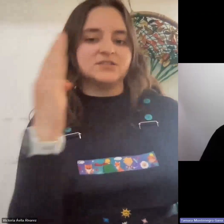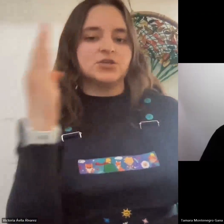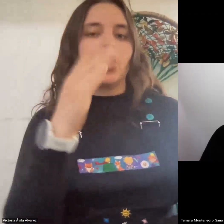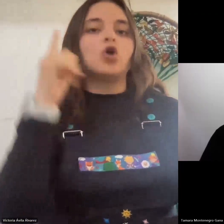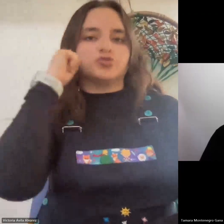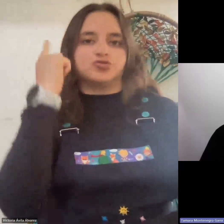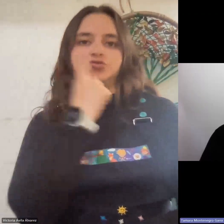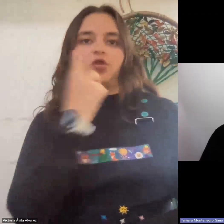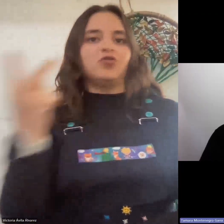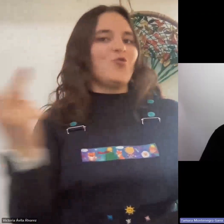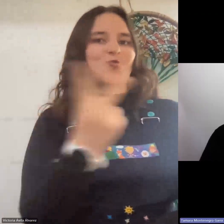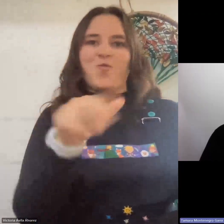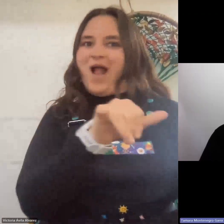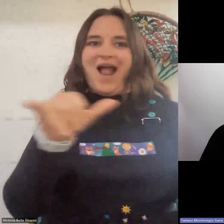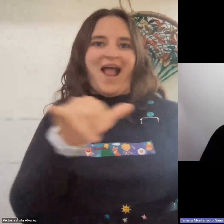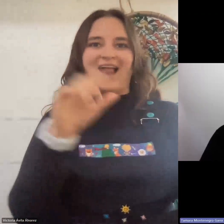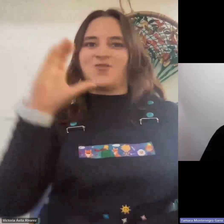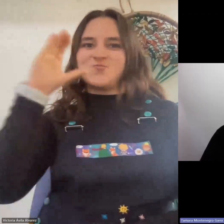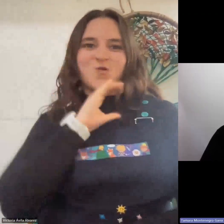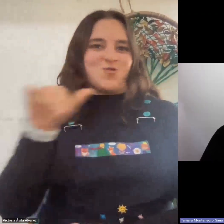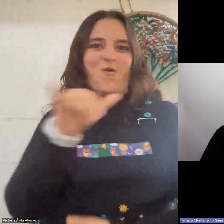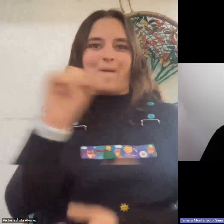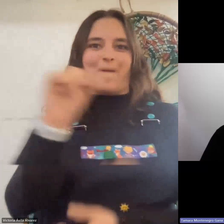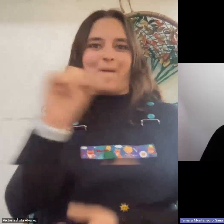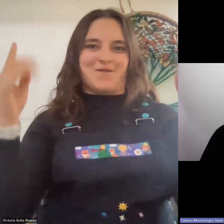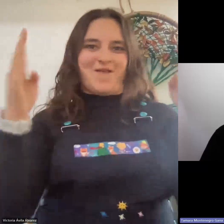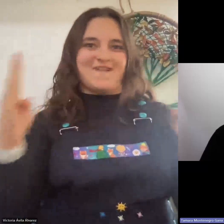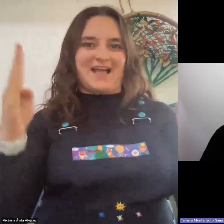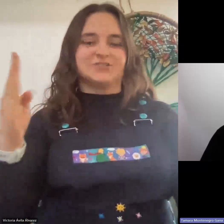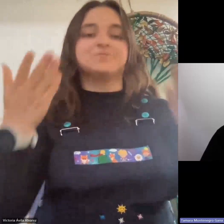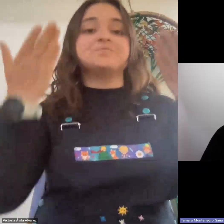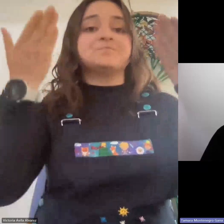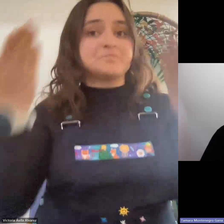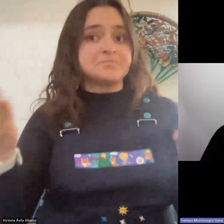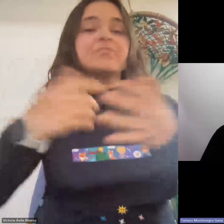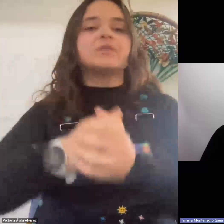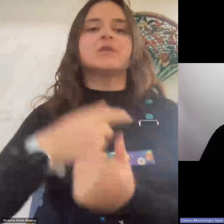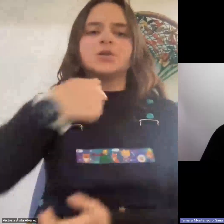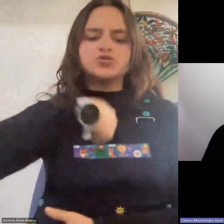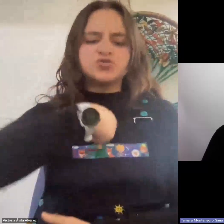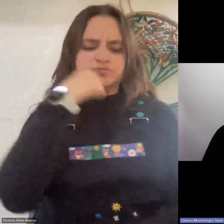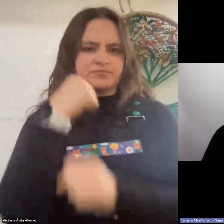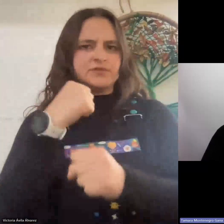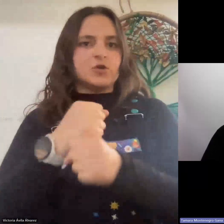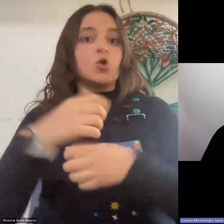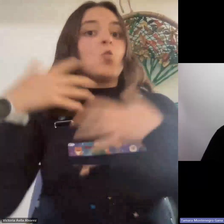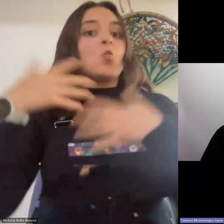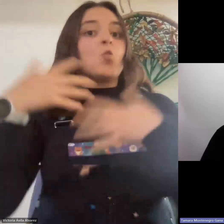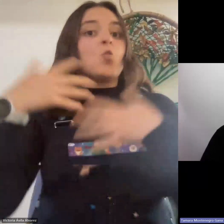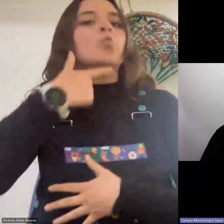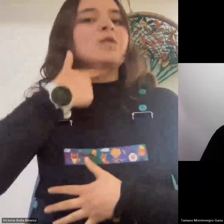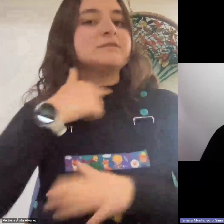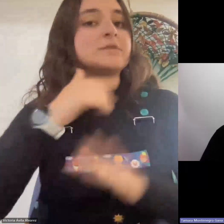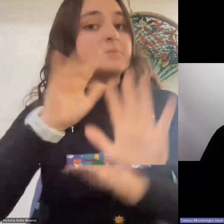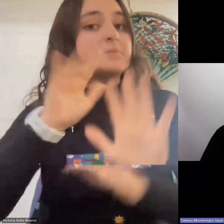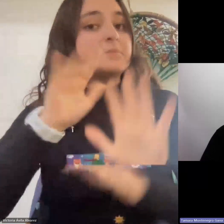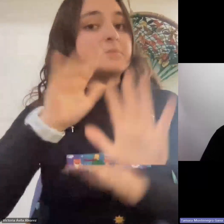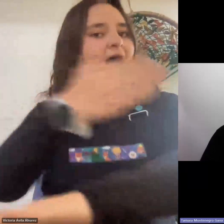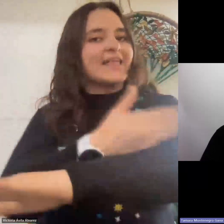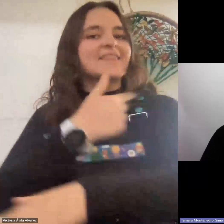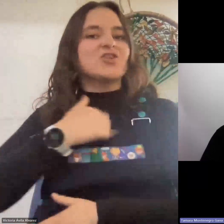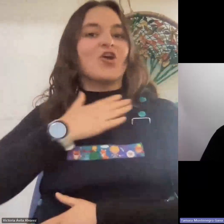cursos? En primero básico, ahí hay sordos en el curso. Los dos son de escuela básica, pero